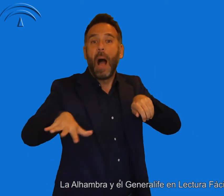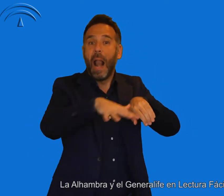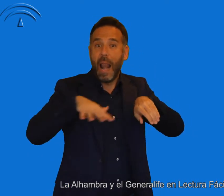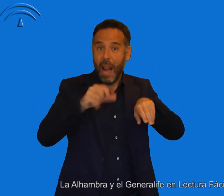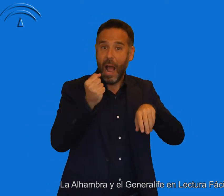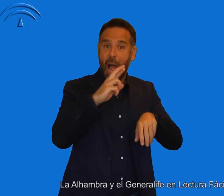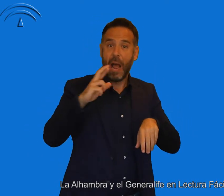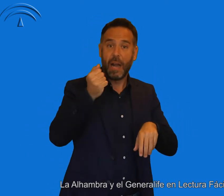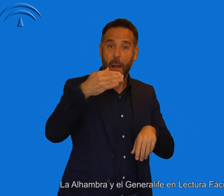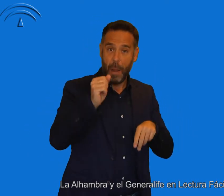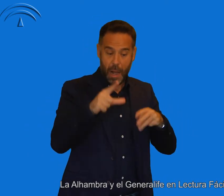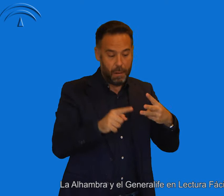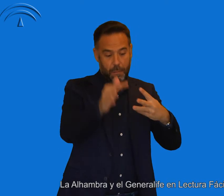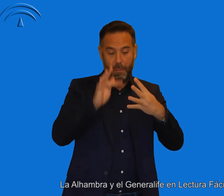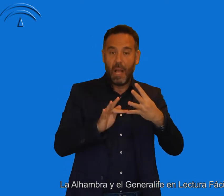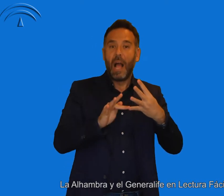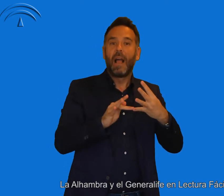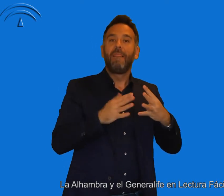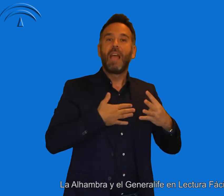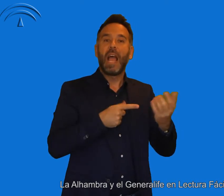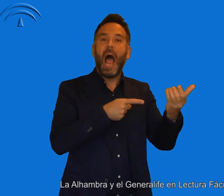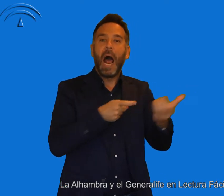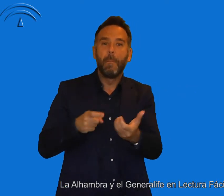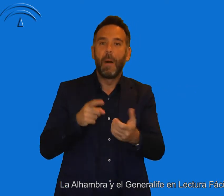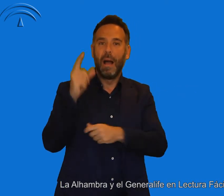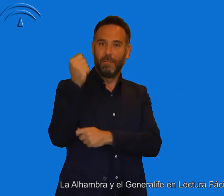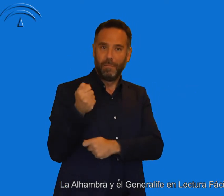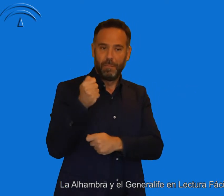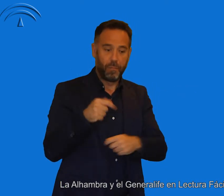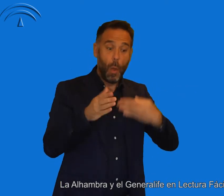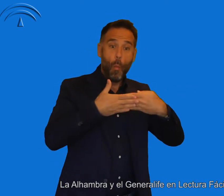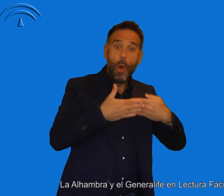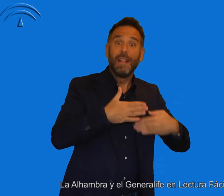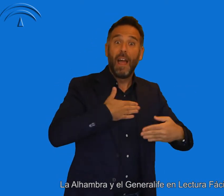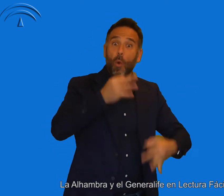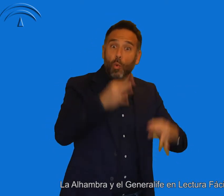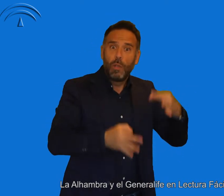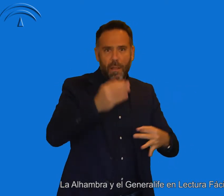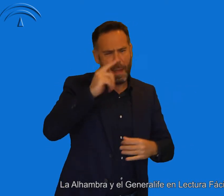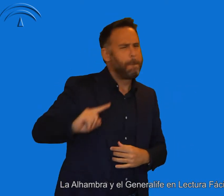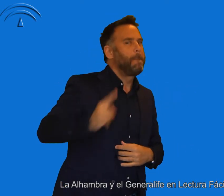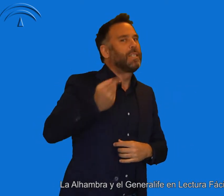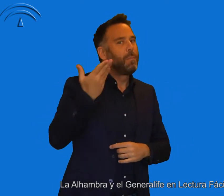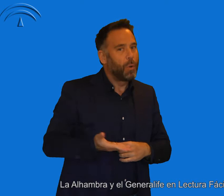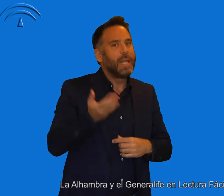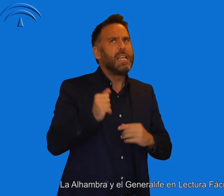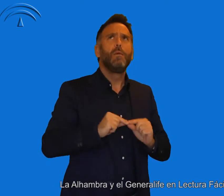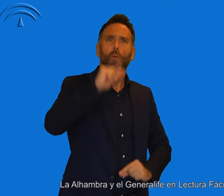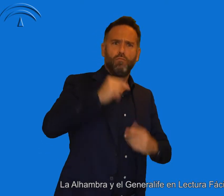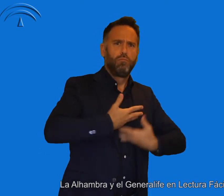del arrabal y de las armas. La puerta de la justicia es la más importante y grande de la Alhambra.